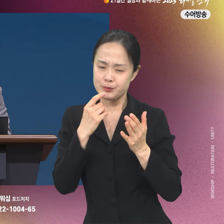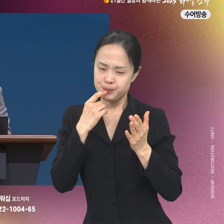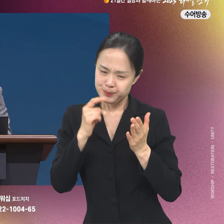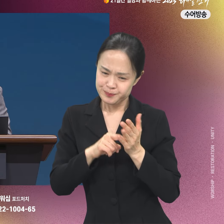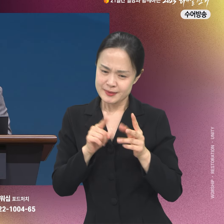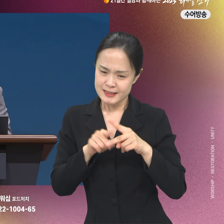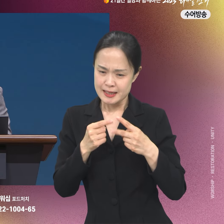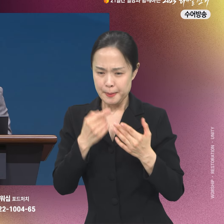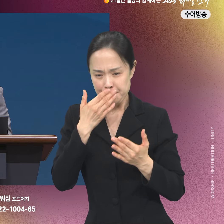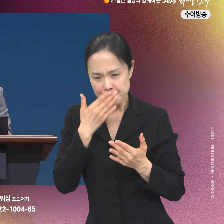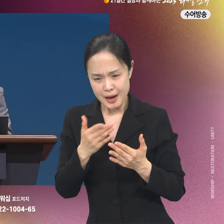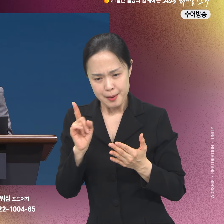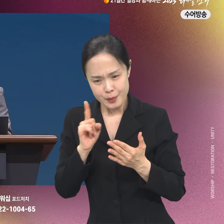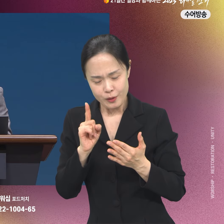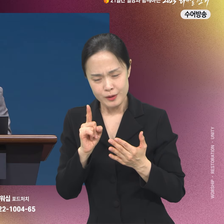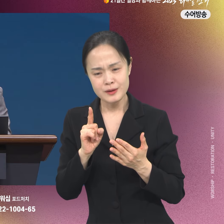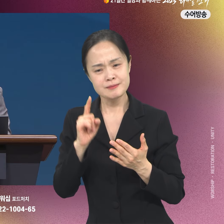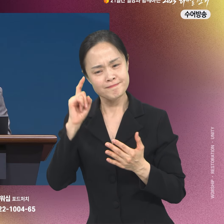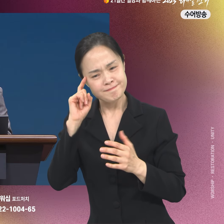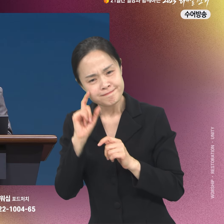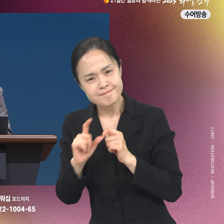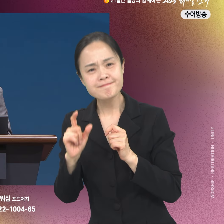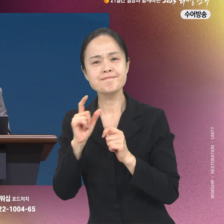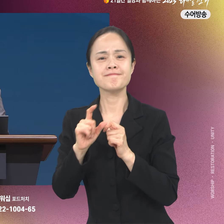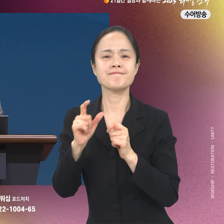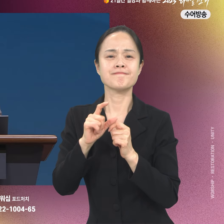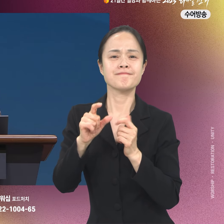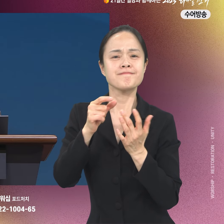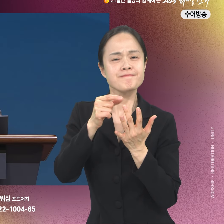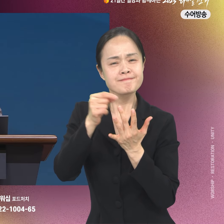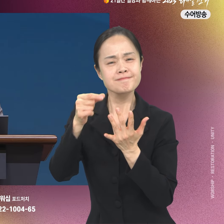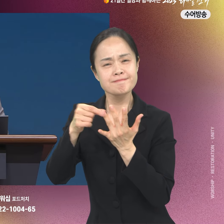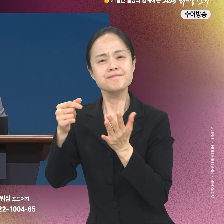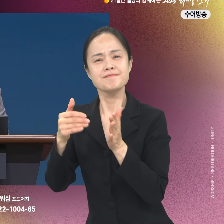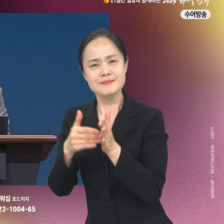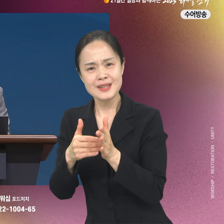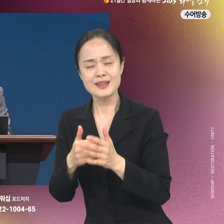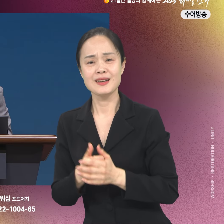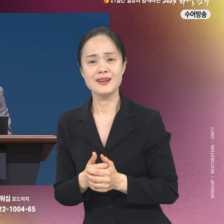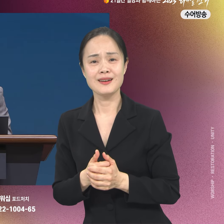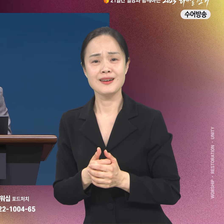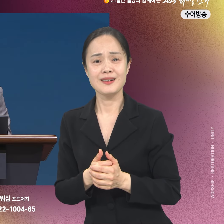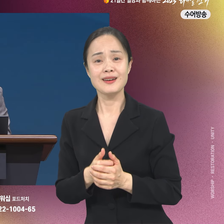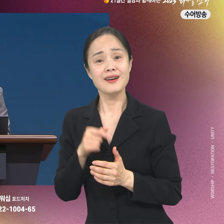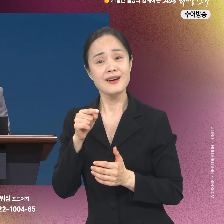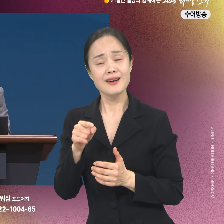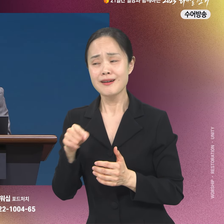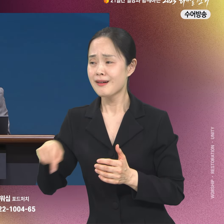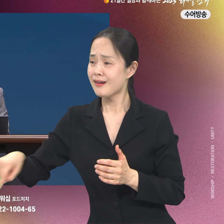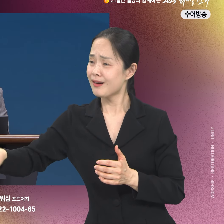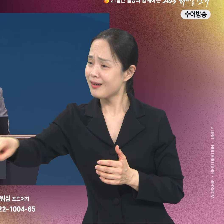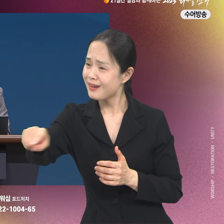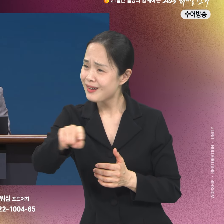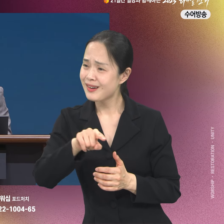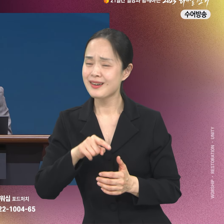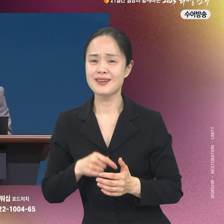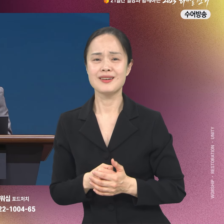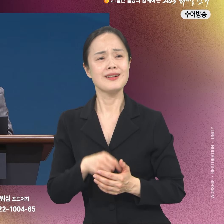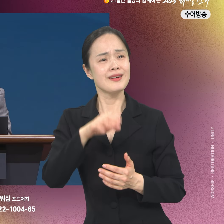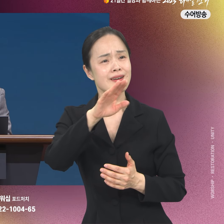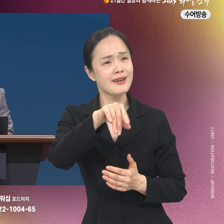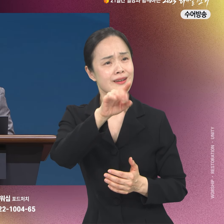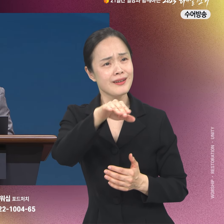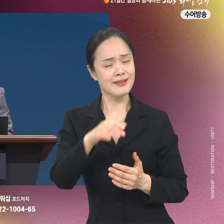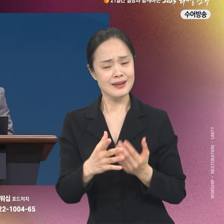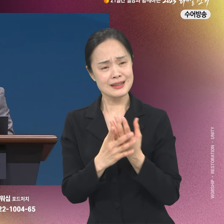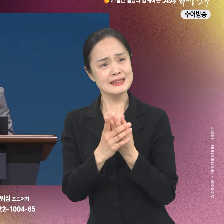이렇게 신성을 묘사를 안 해서 삼위일체를 부정하고 있는 거 아니냐부터 이제 되게 많은 말씀들을 하시던데